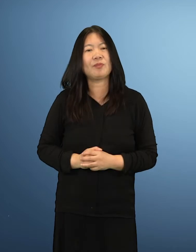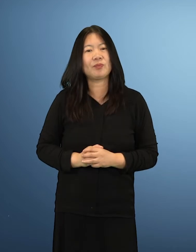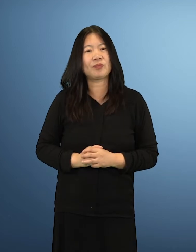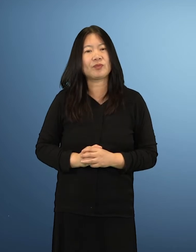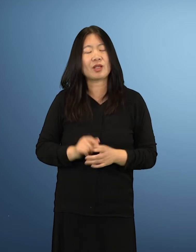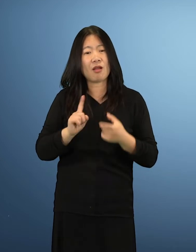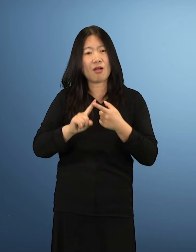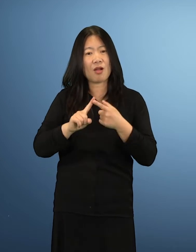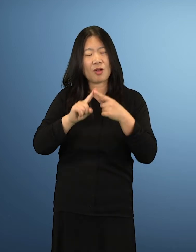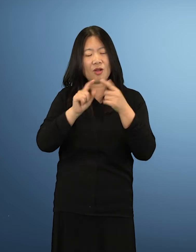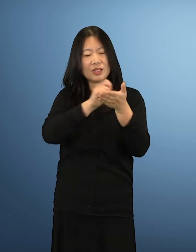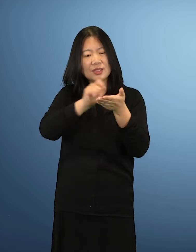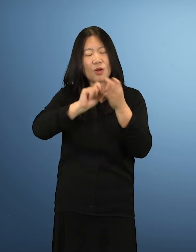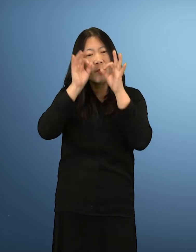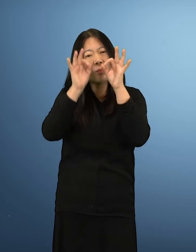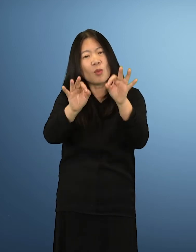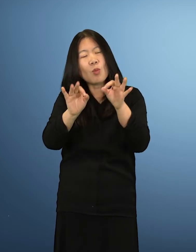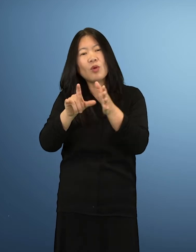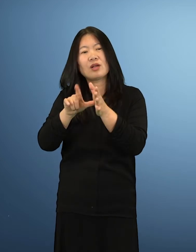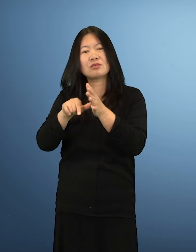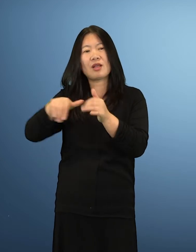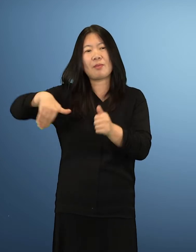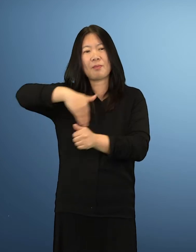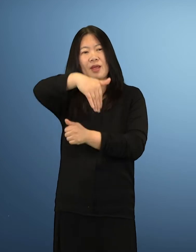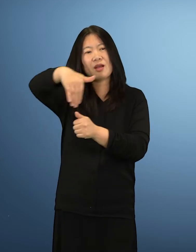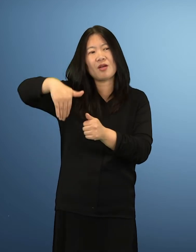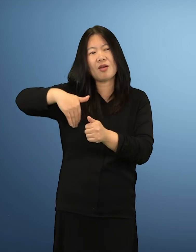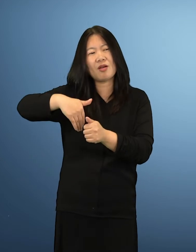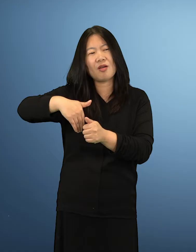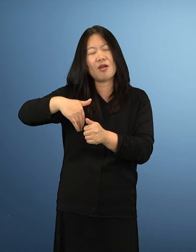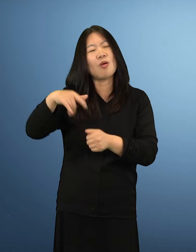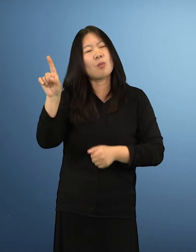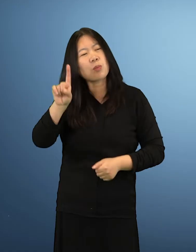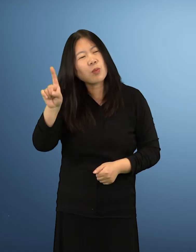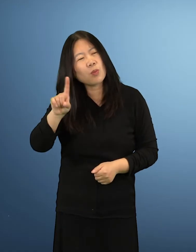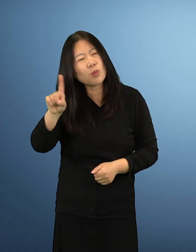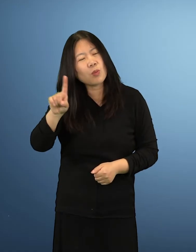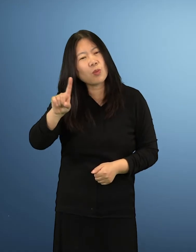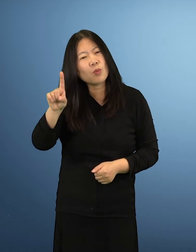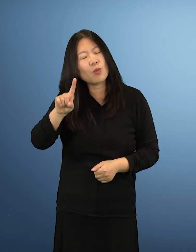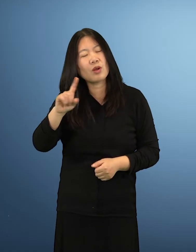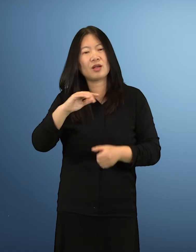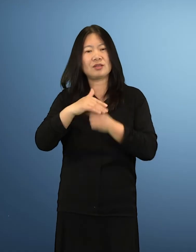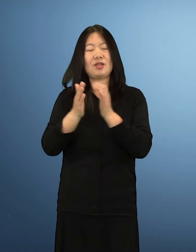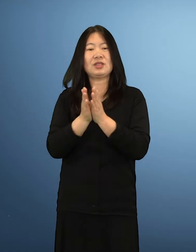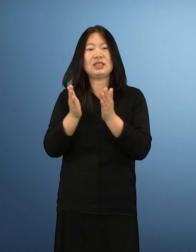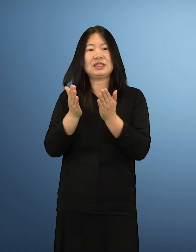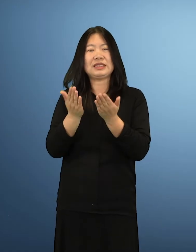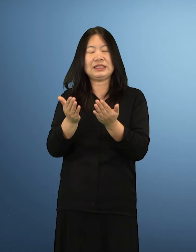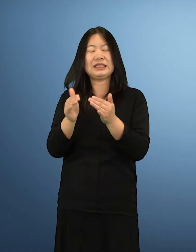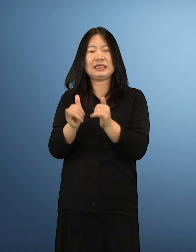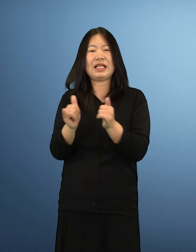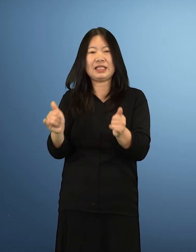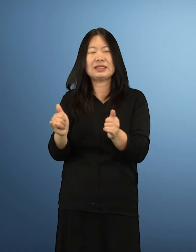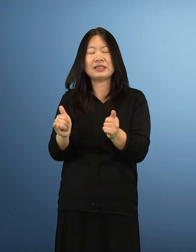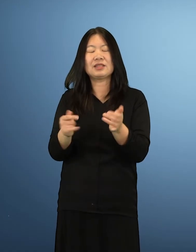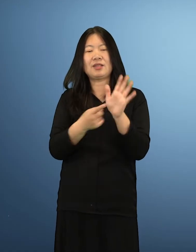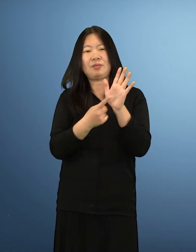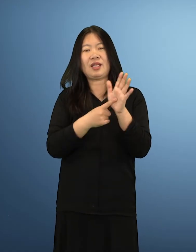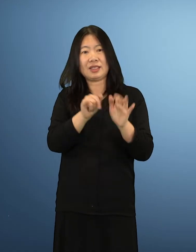기록들을 통해서 그 시대의 배경이 어떠한지를 선지자들이 밝혀요,